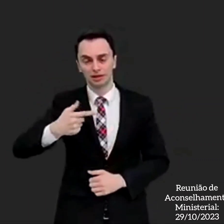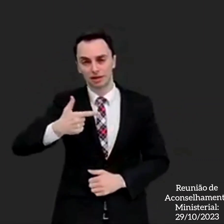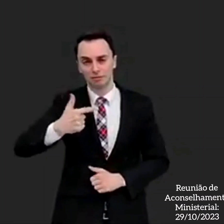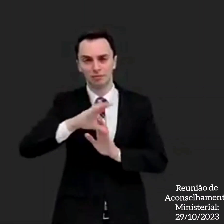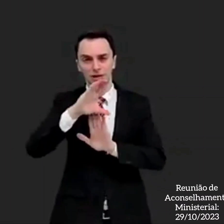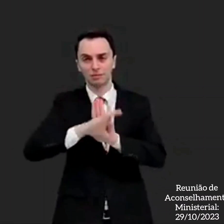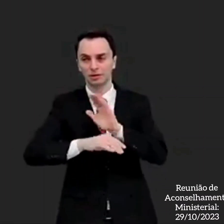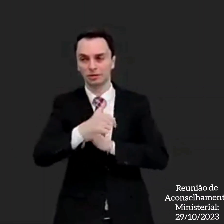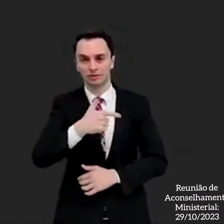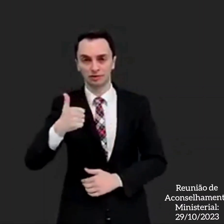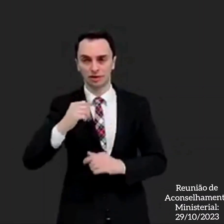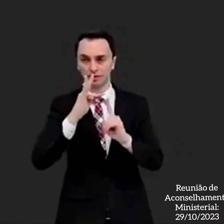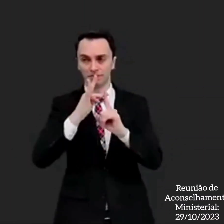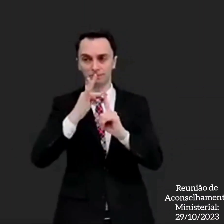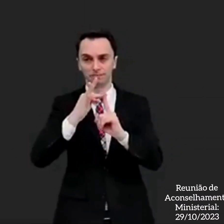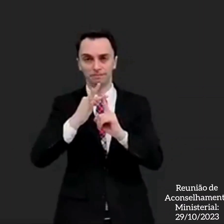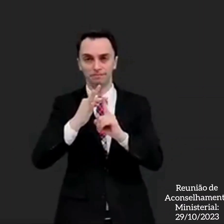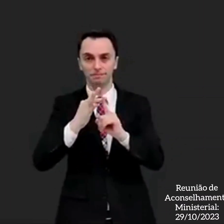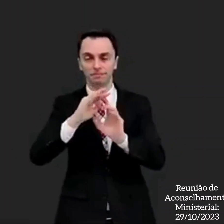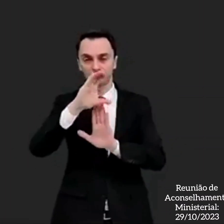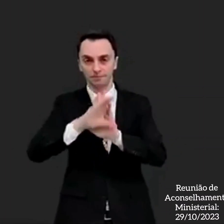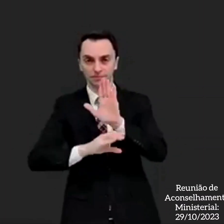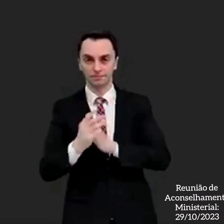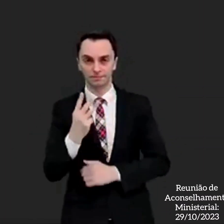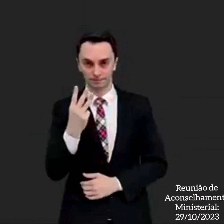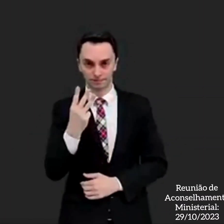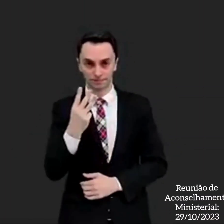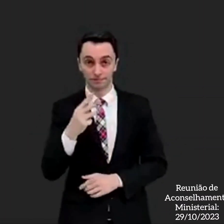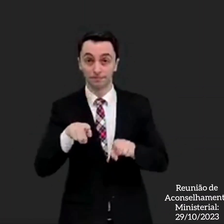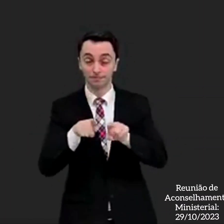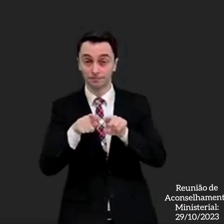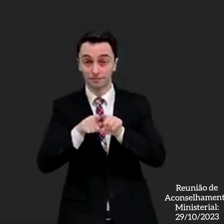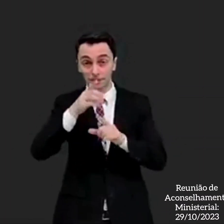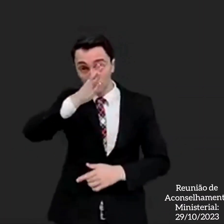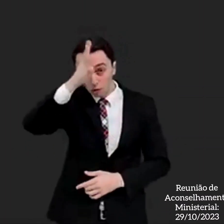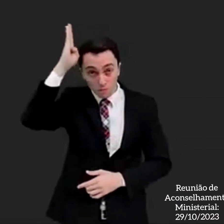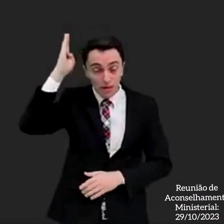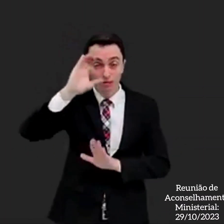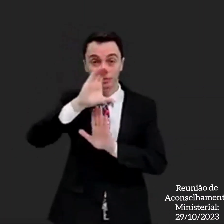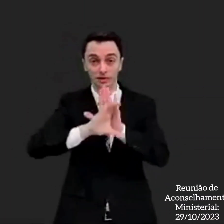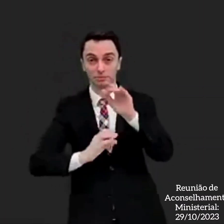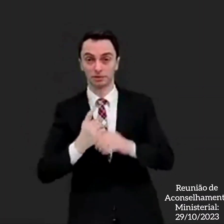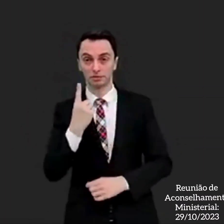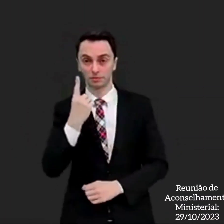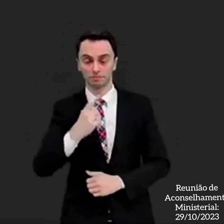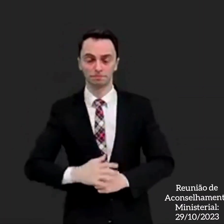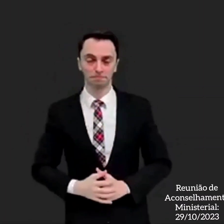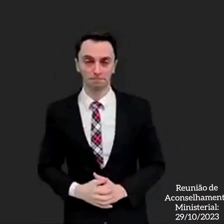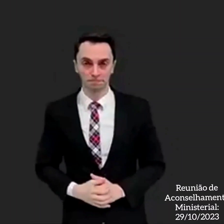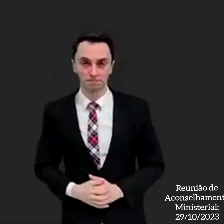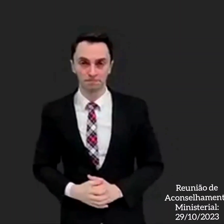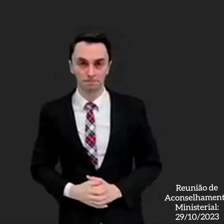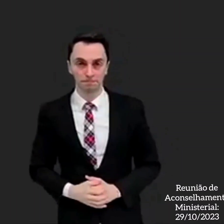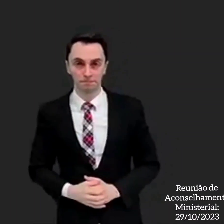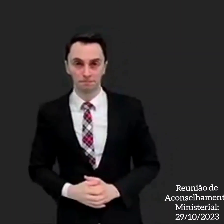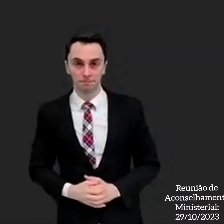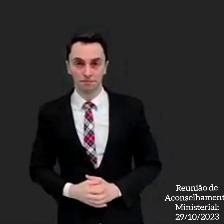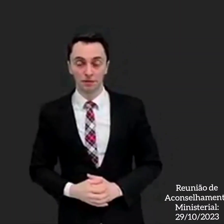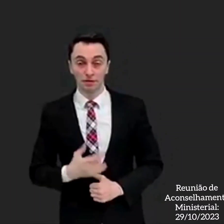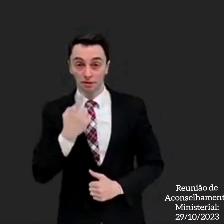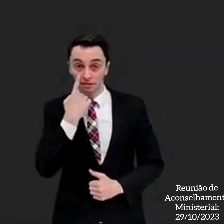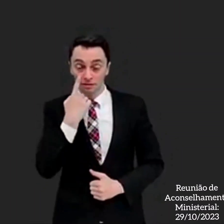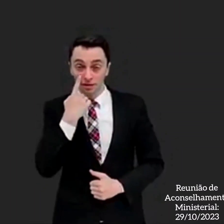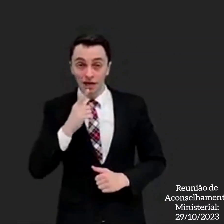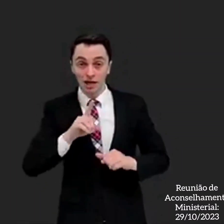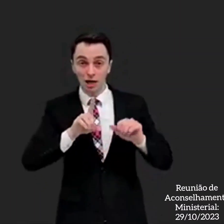Timóteo 3:16 e 17 e Romanos 1:16. Este é o primeiro